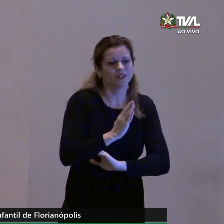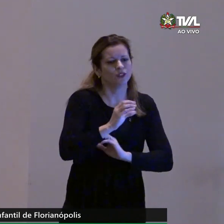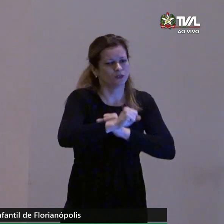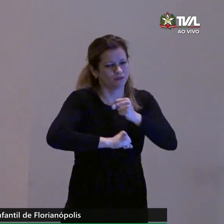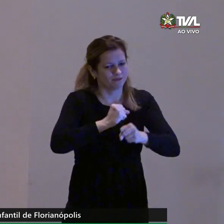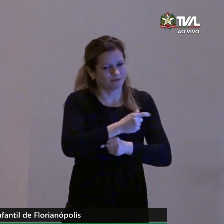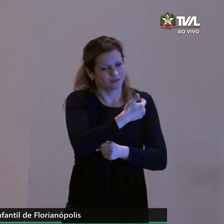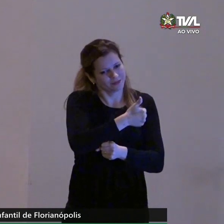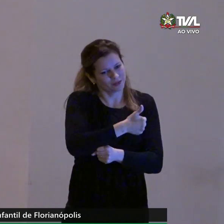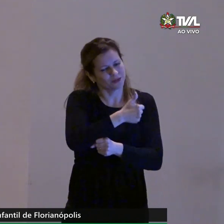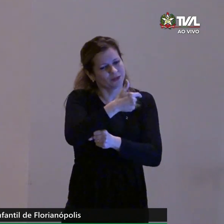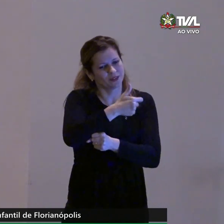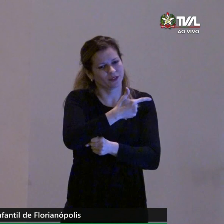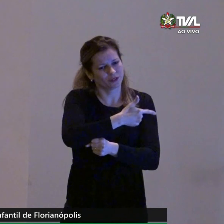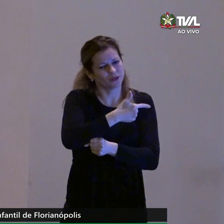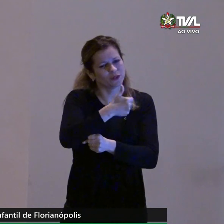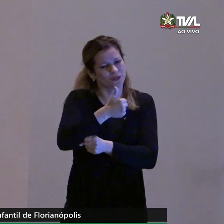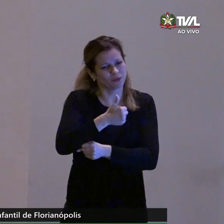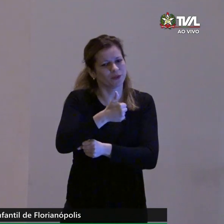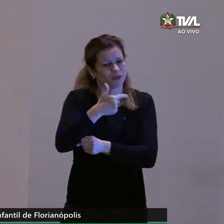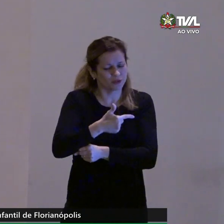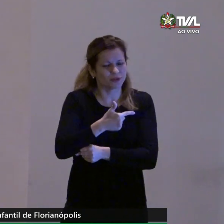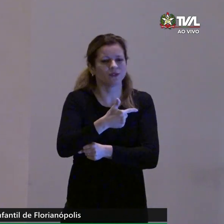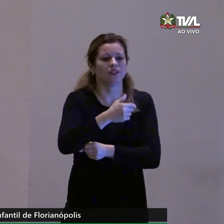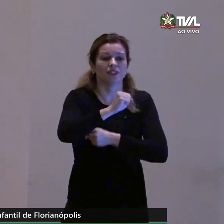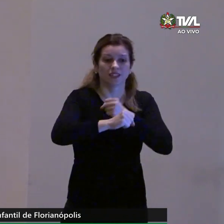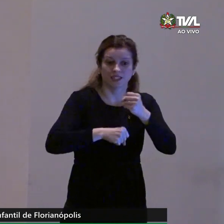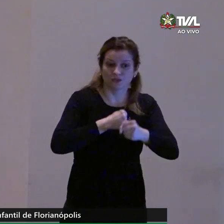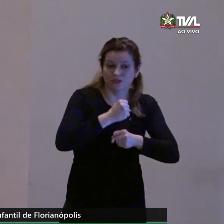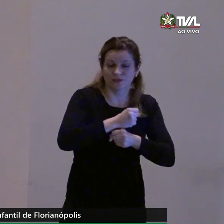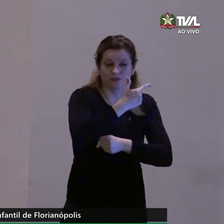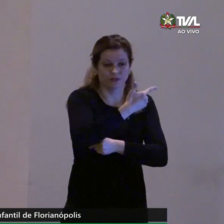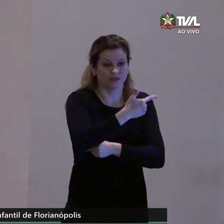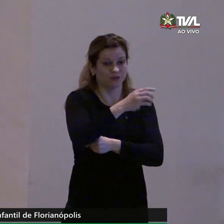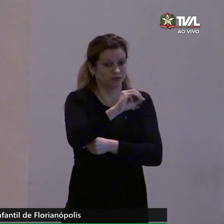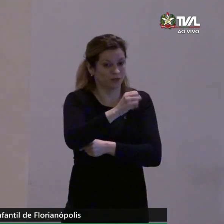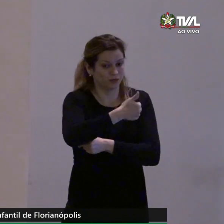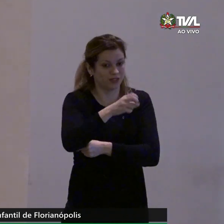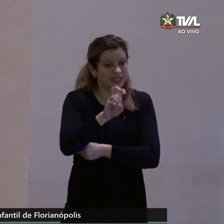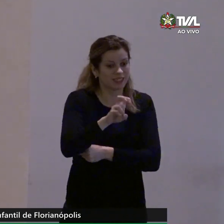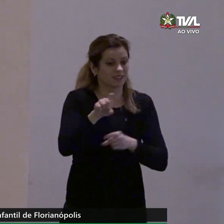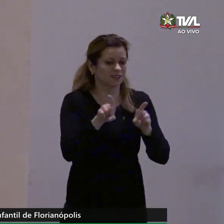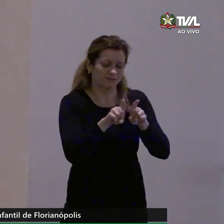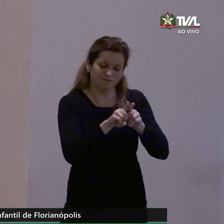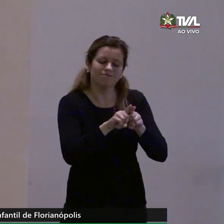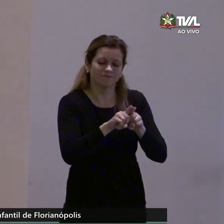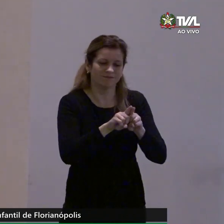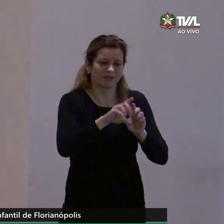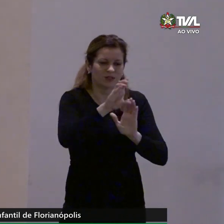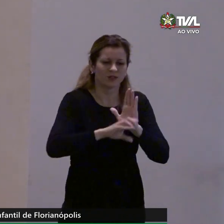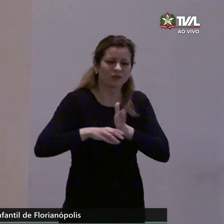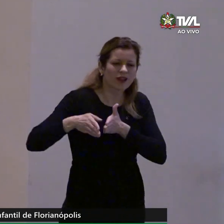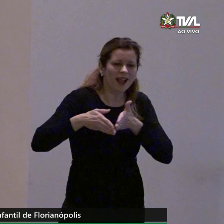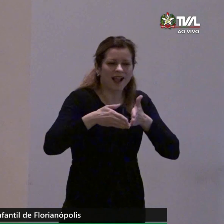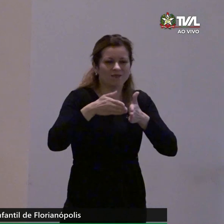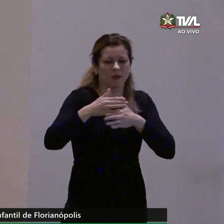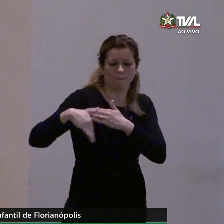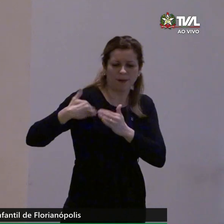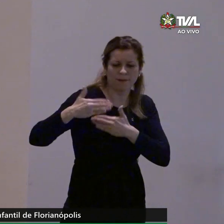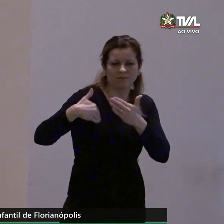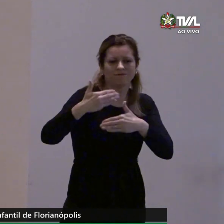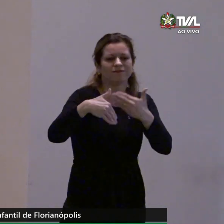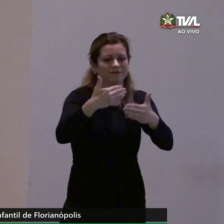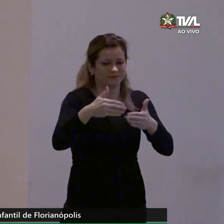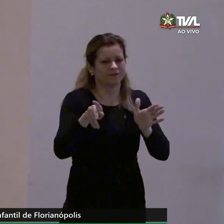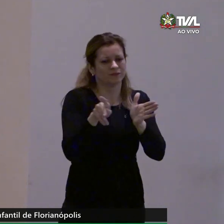2012 as orientações curriculares em 2015 e o currículo que já demarcam essa trajetória de discussões em torno